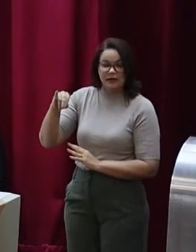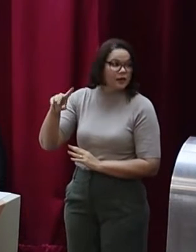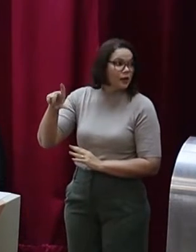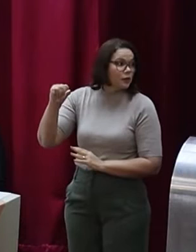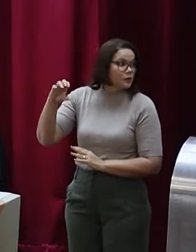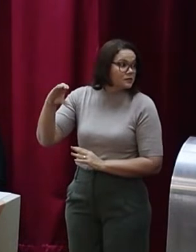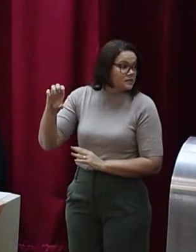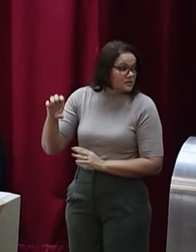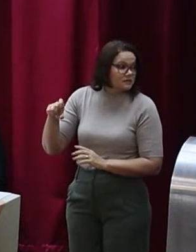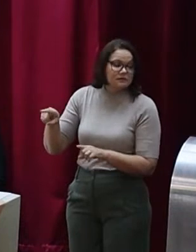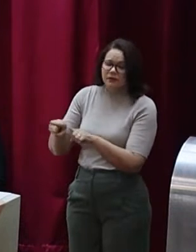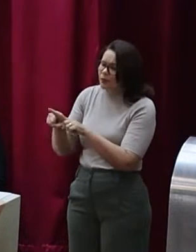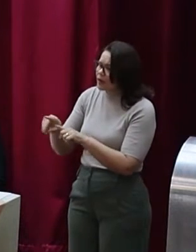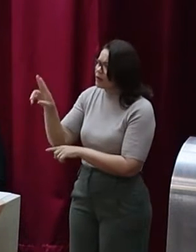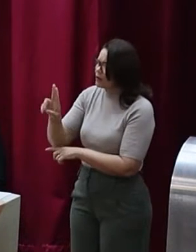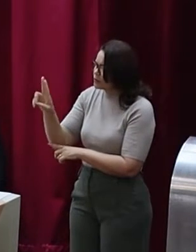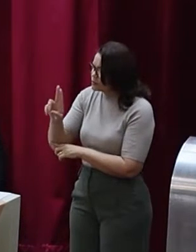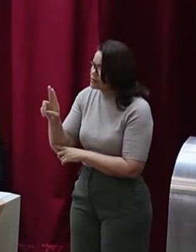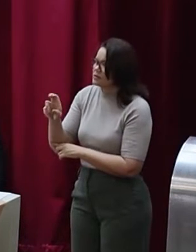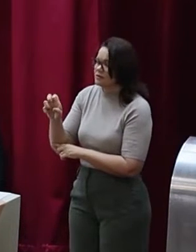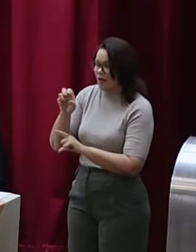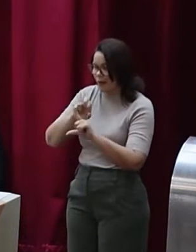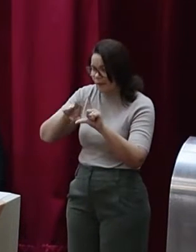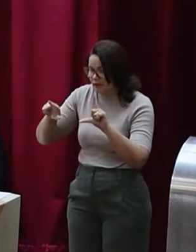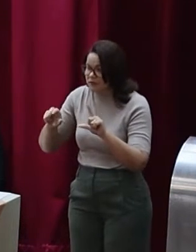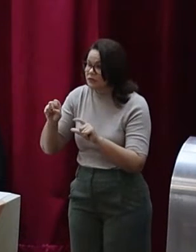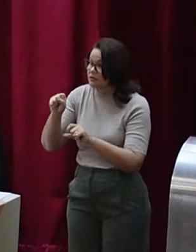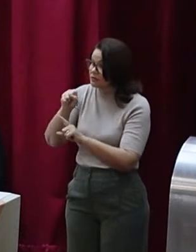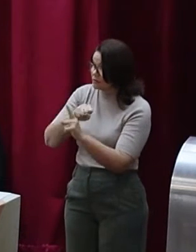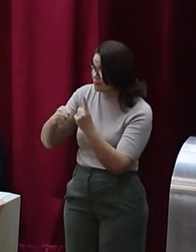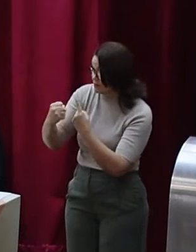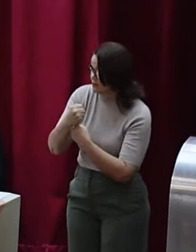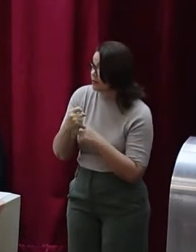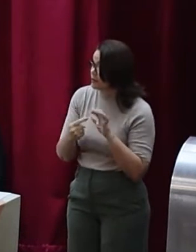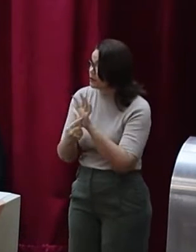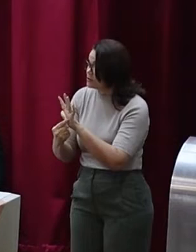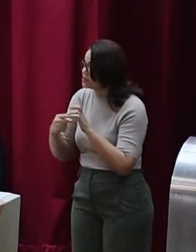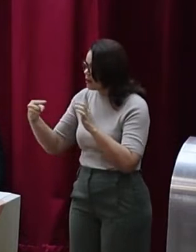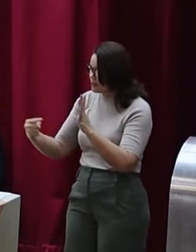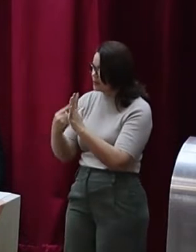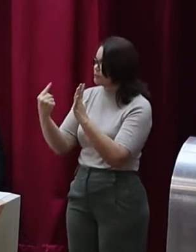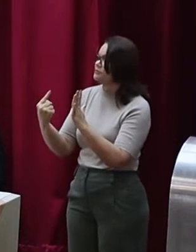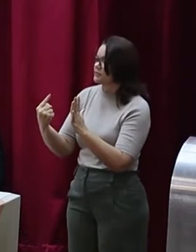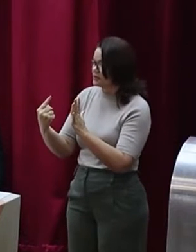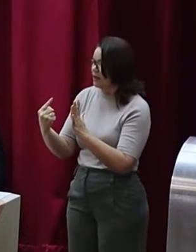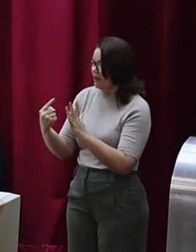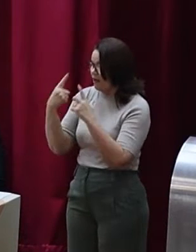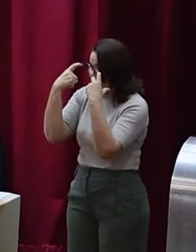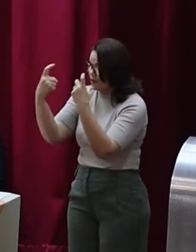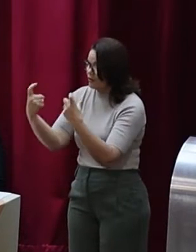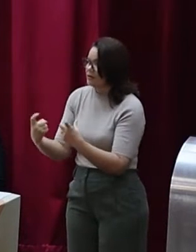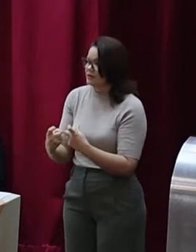mídias sociais, pode mostrar a terceira foto também, usa mídias sociais também para denunciar a violência, né, que são